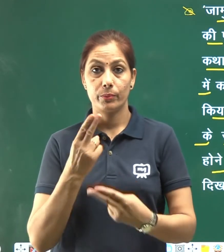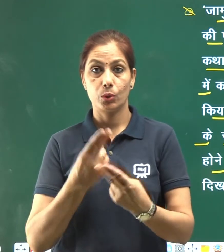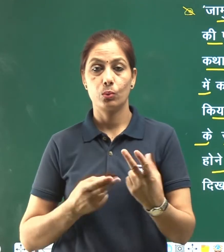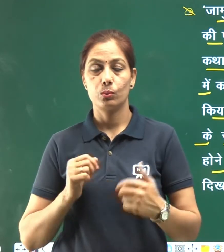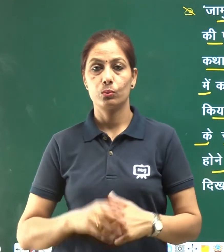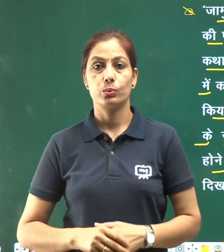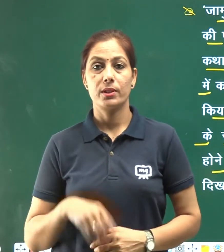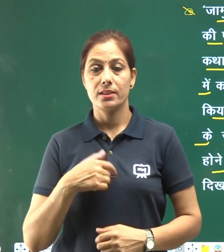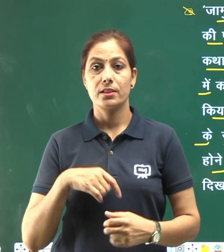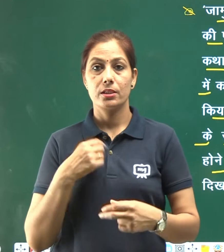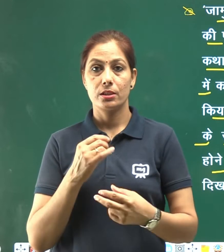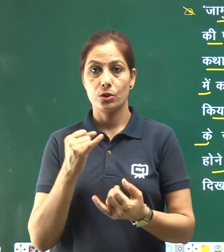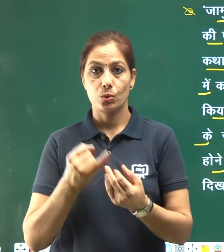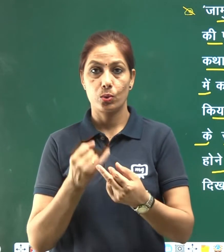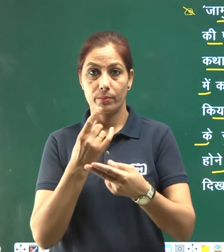इस कहानी में